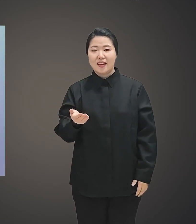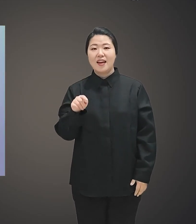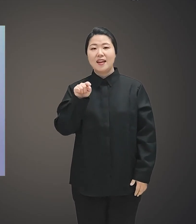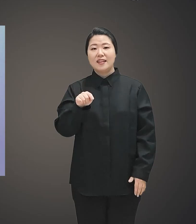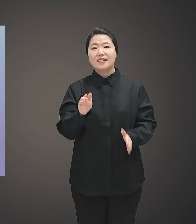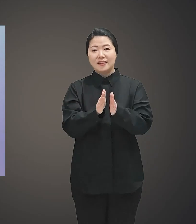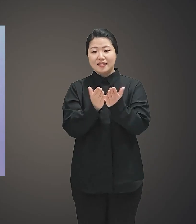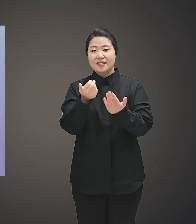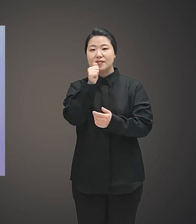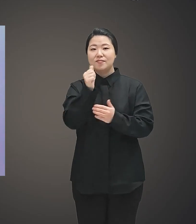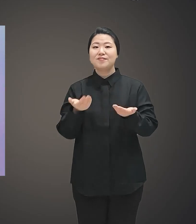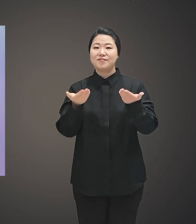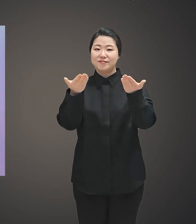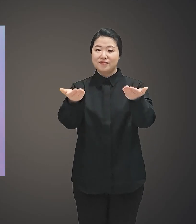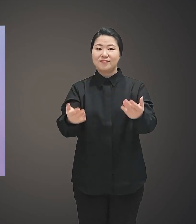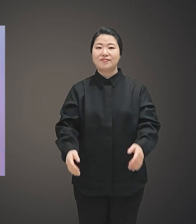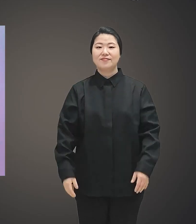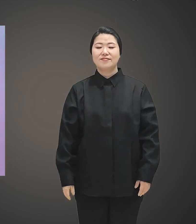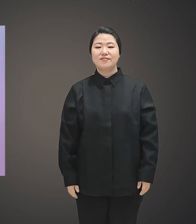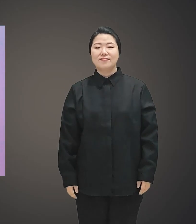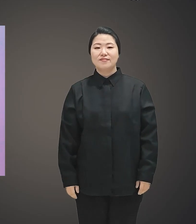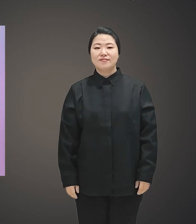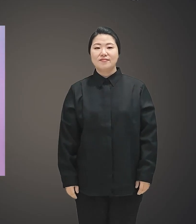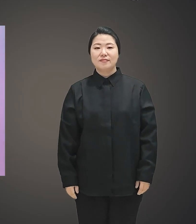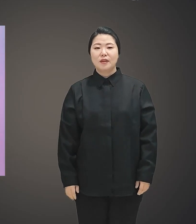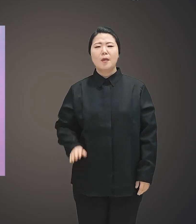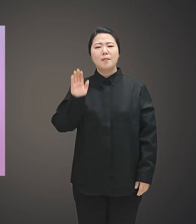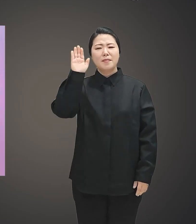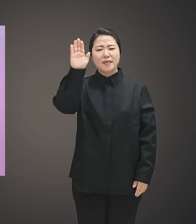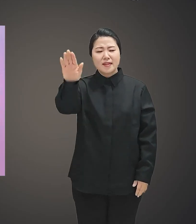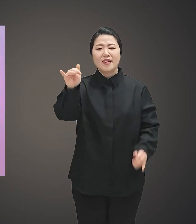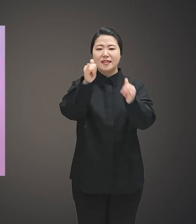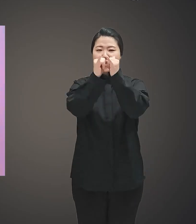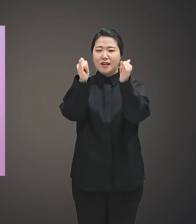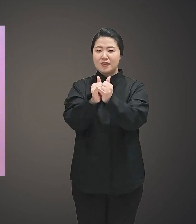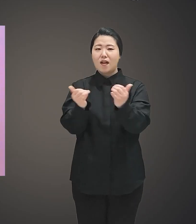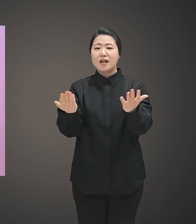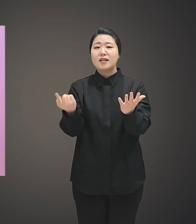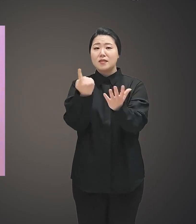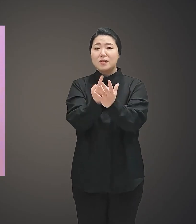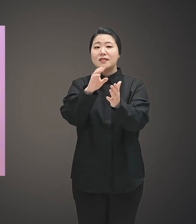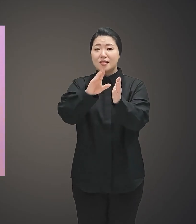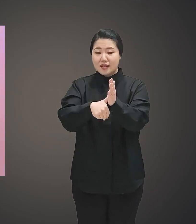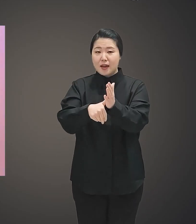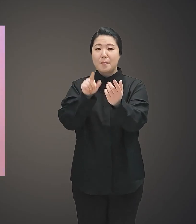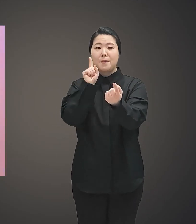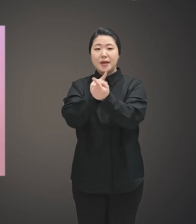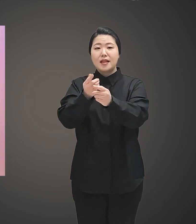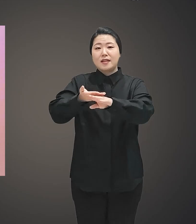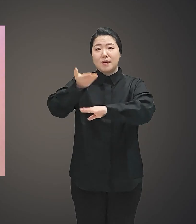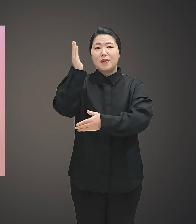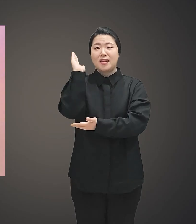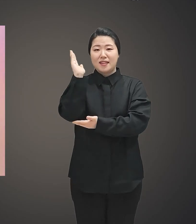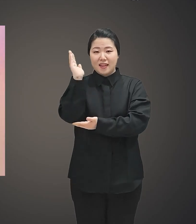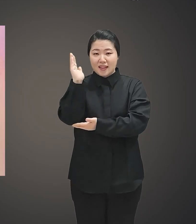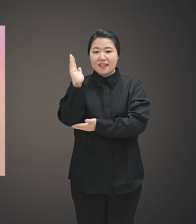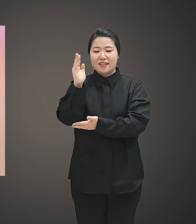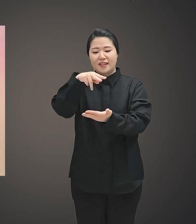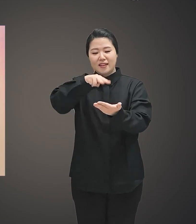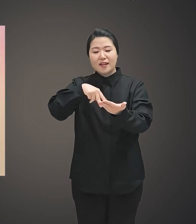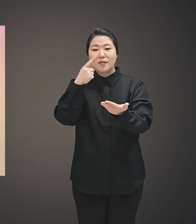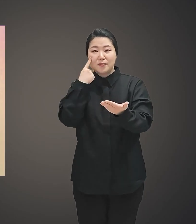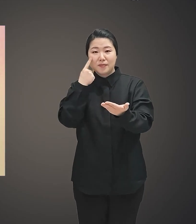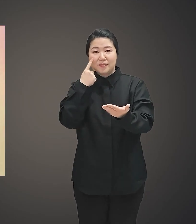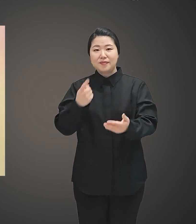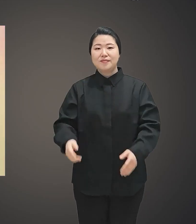수많은 사람들에게 이 책을 추천합니다. 훗날 미래의 사회에서 만날 수 있는 선배들의 생생한 이야기를